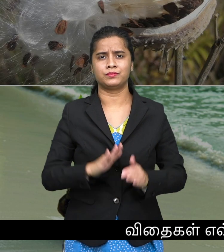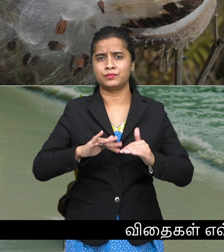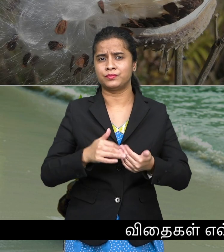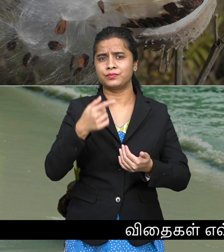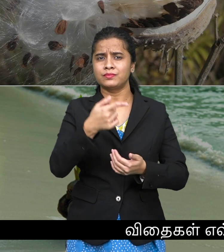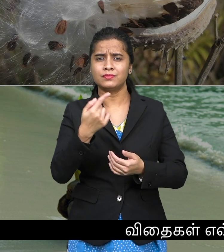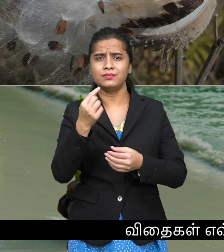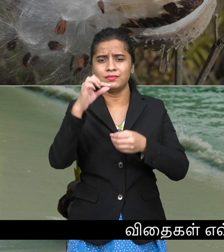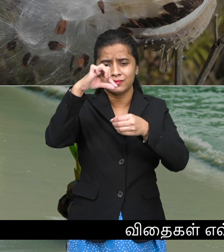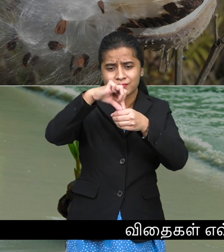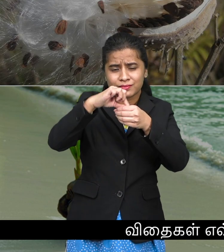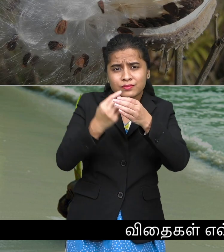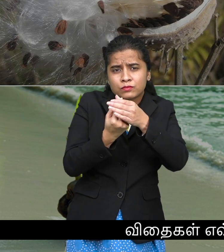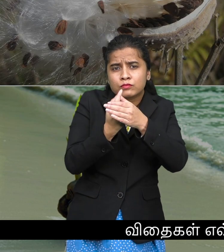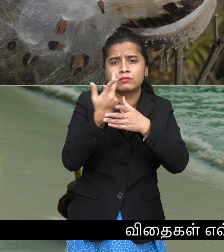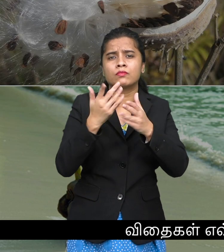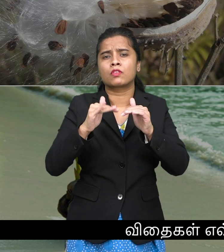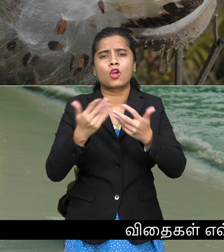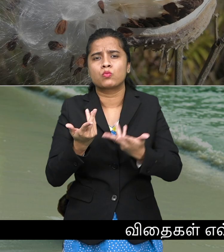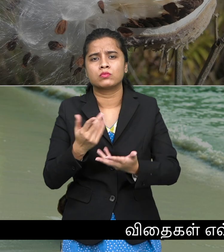விதைகள் எவ்வாறு பரவுகின்றன?